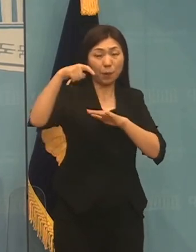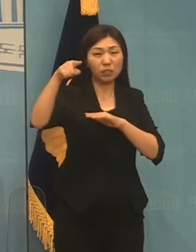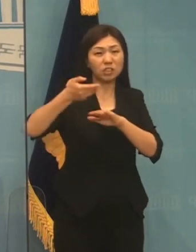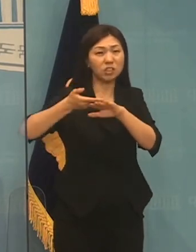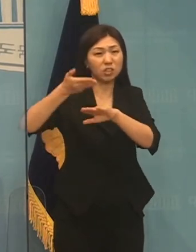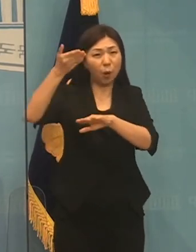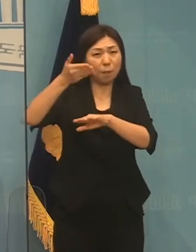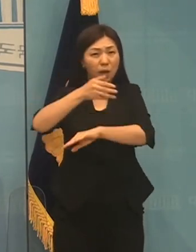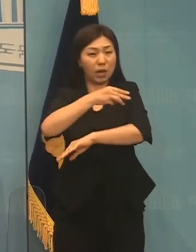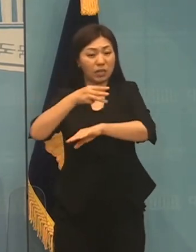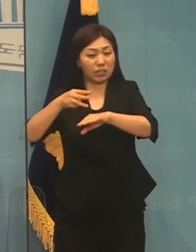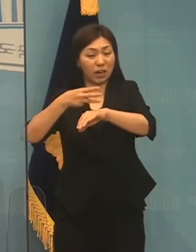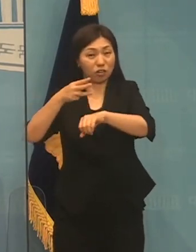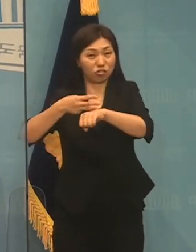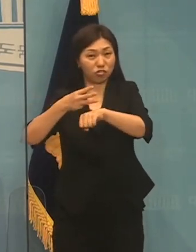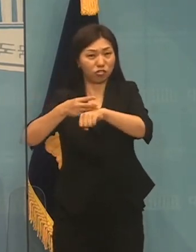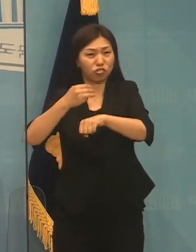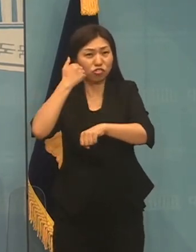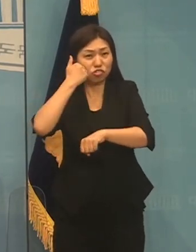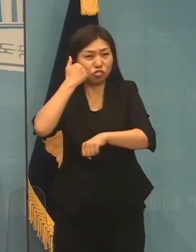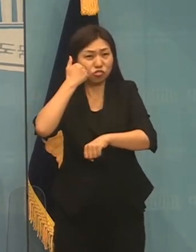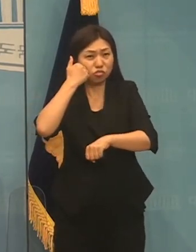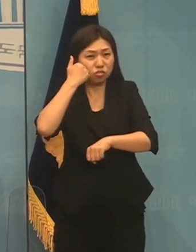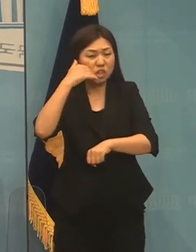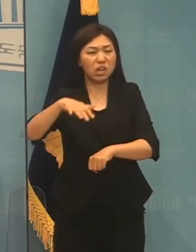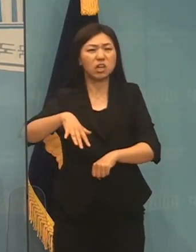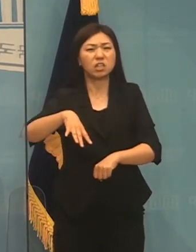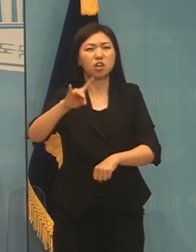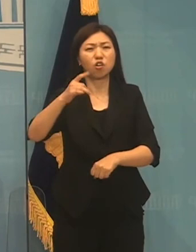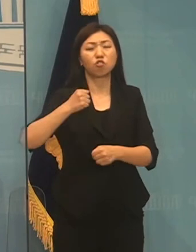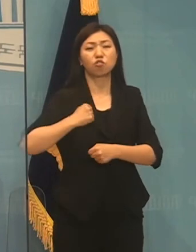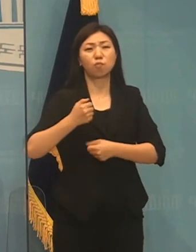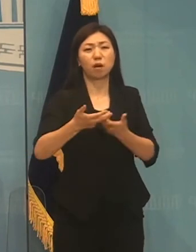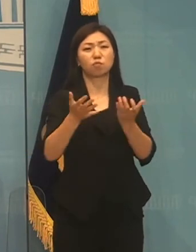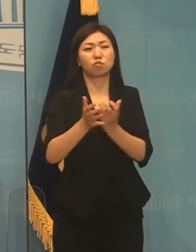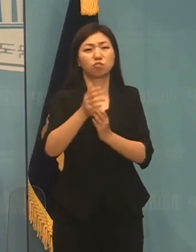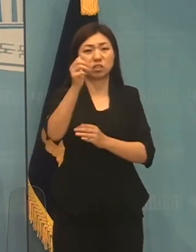문재인 정부의 초대 국방부장관이 되다니